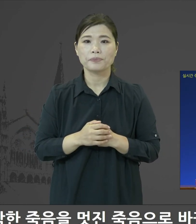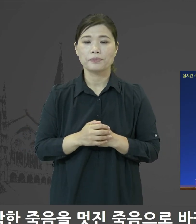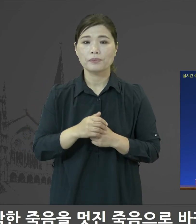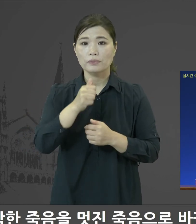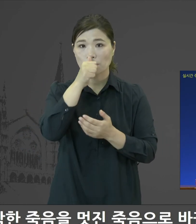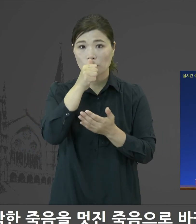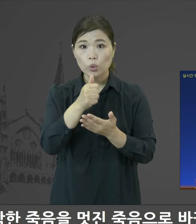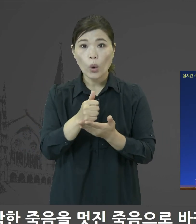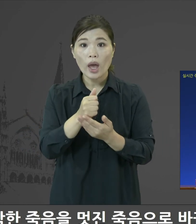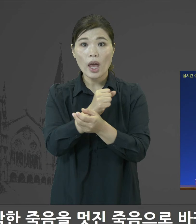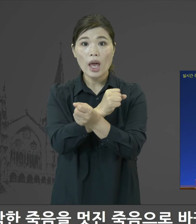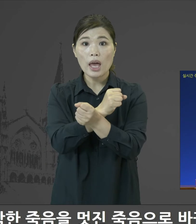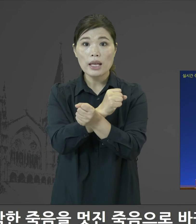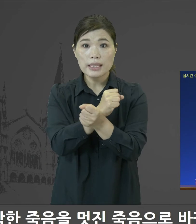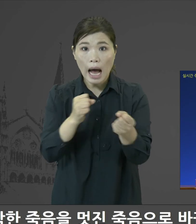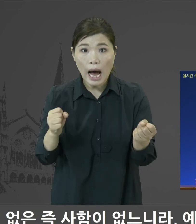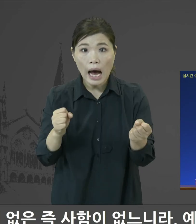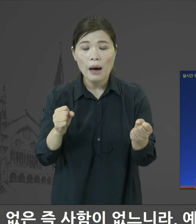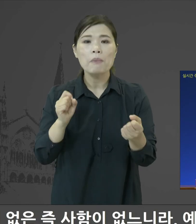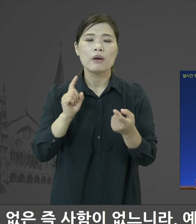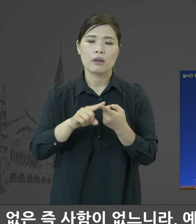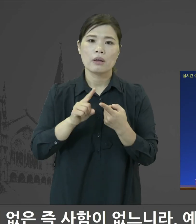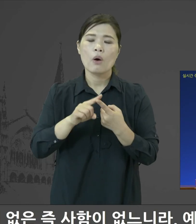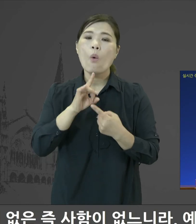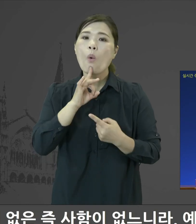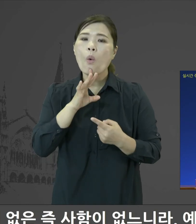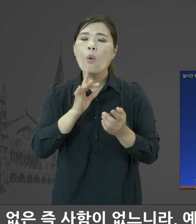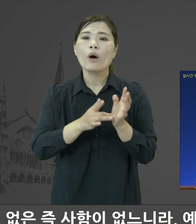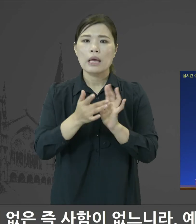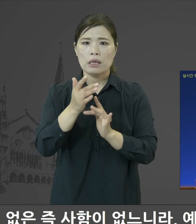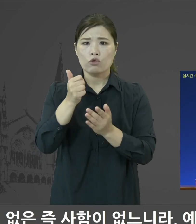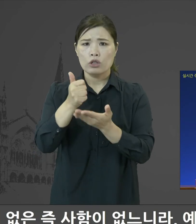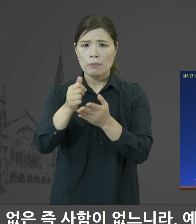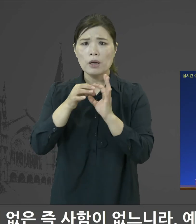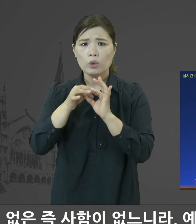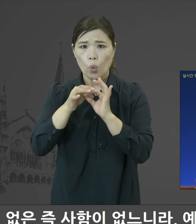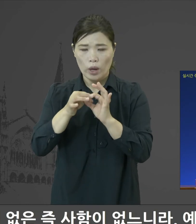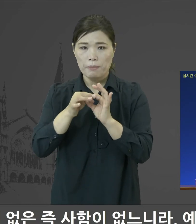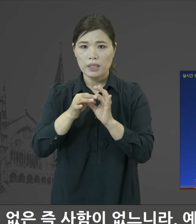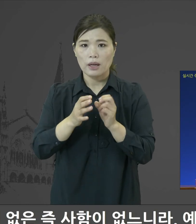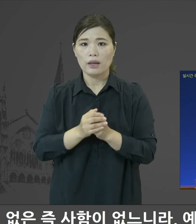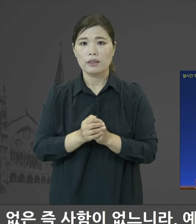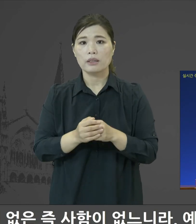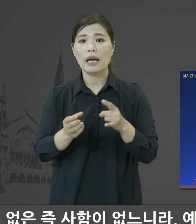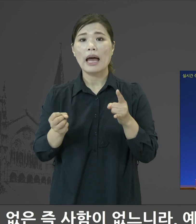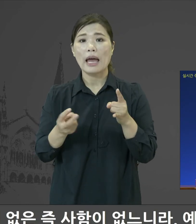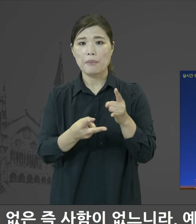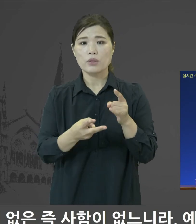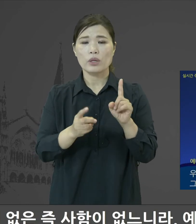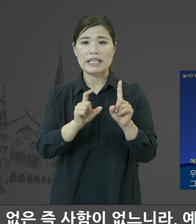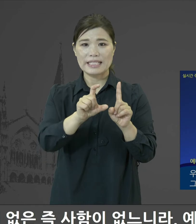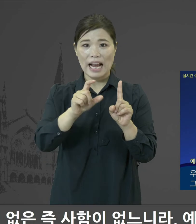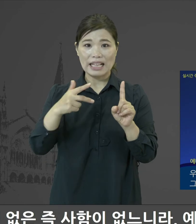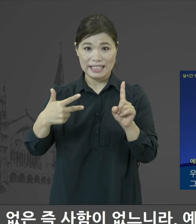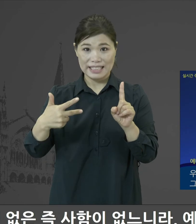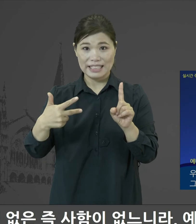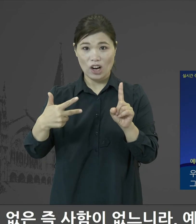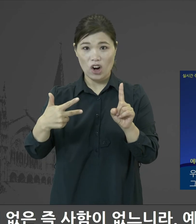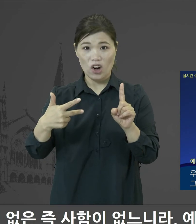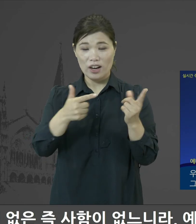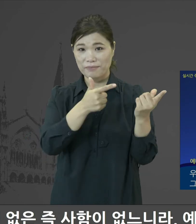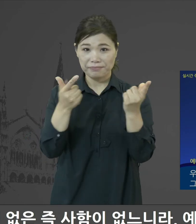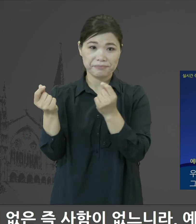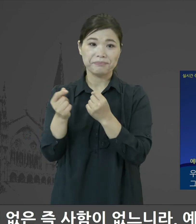죄사함은 오직 예수님을 통해서만 일어날 수 있다. 에베소서 1장 7절입니다.